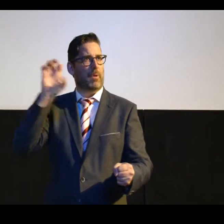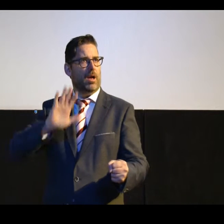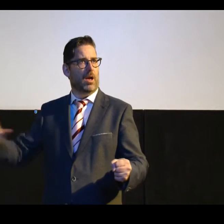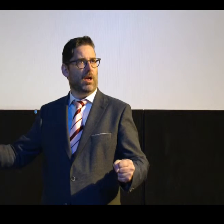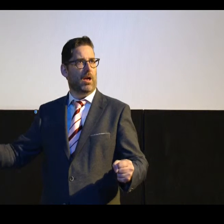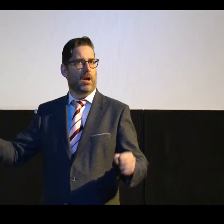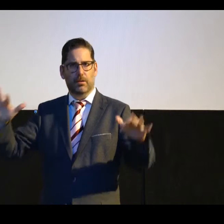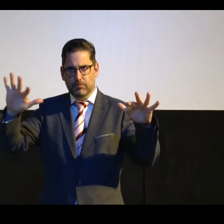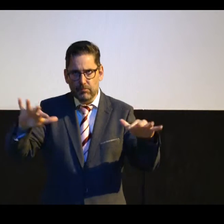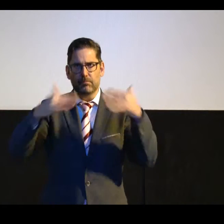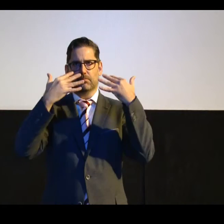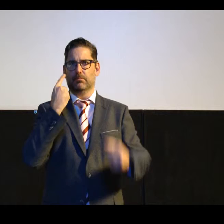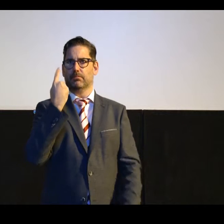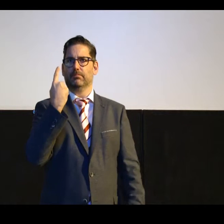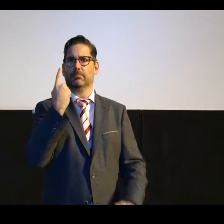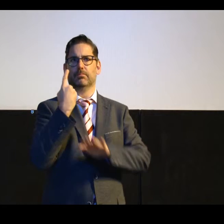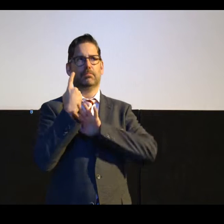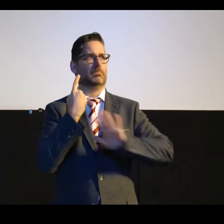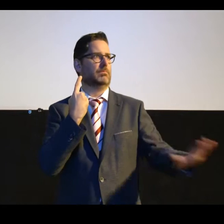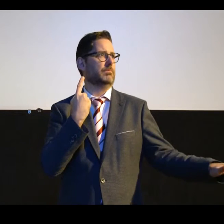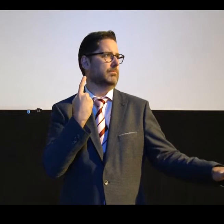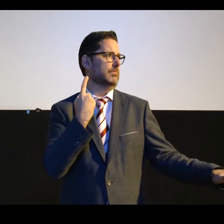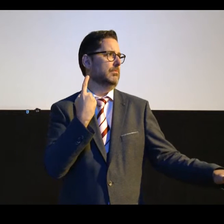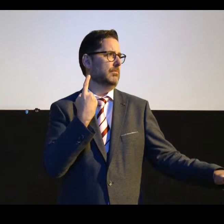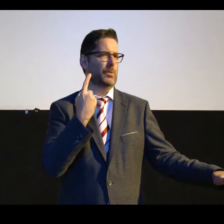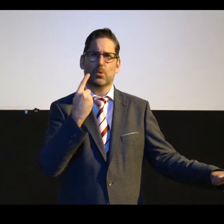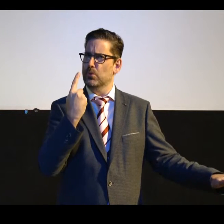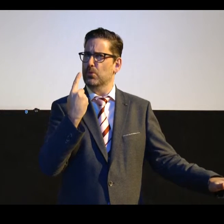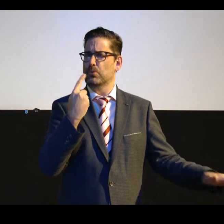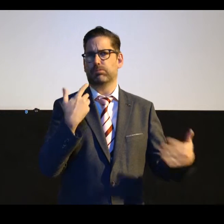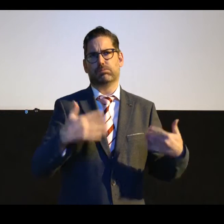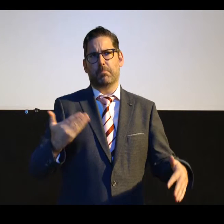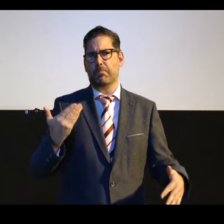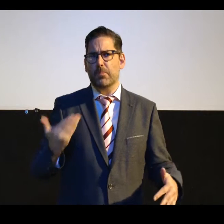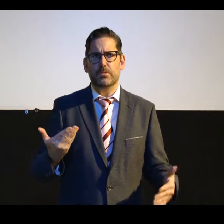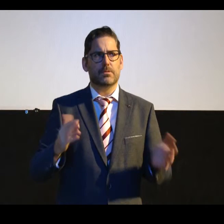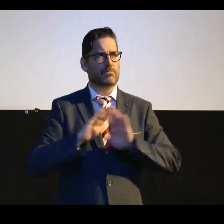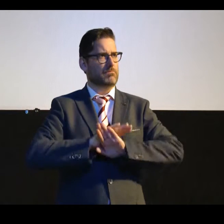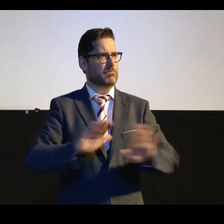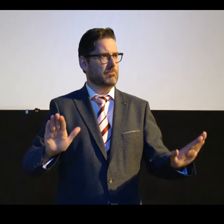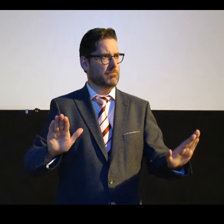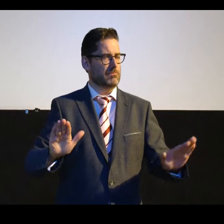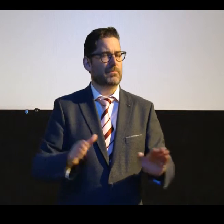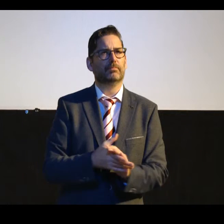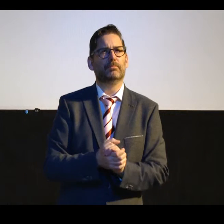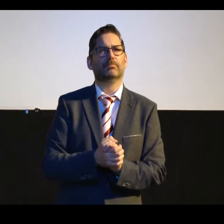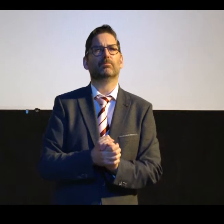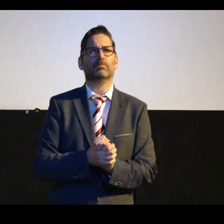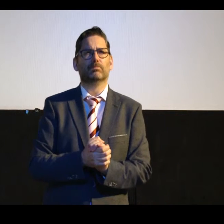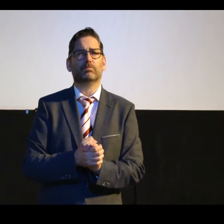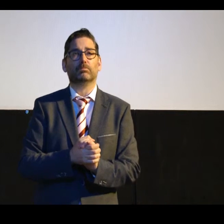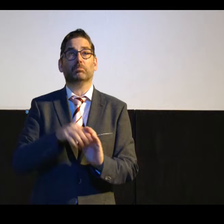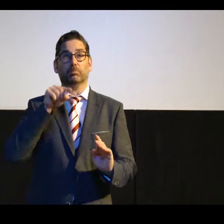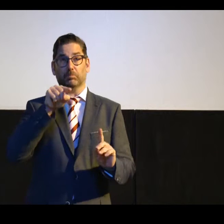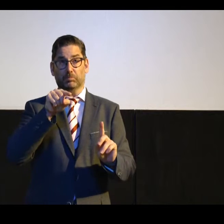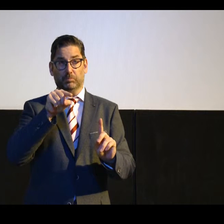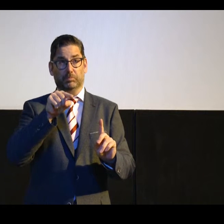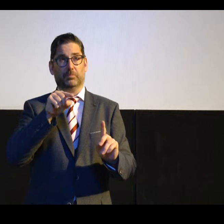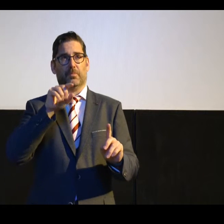A su vez, contamos con delegados sordos de diferentes puntos de Europa. Y es algo que ha sido